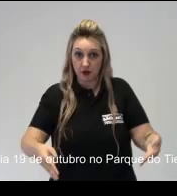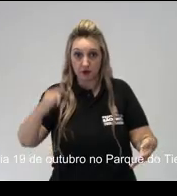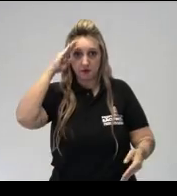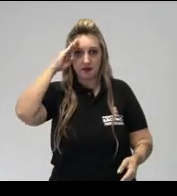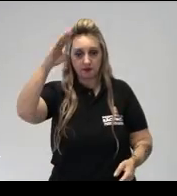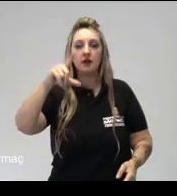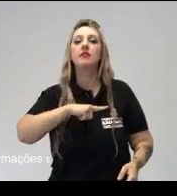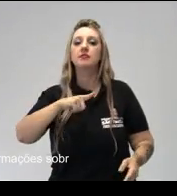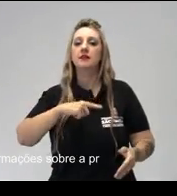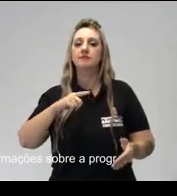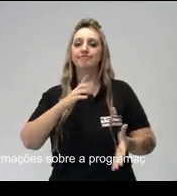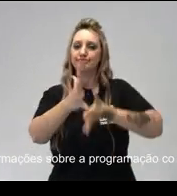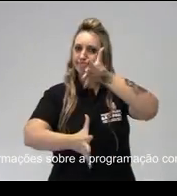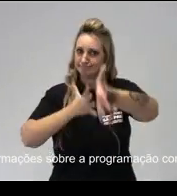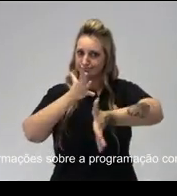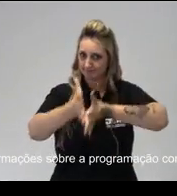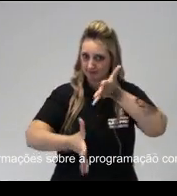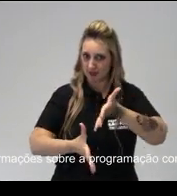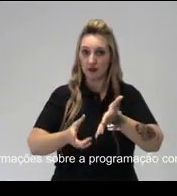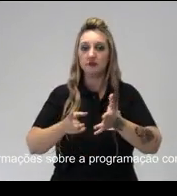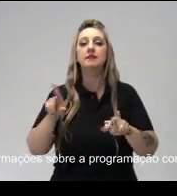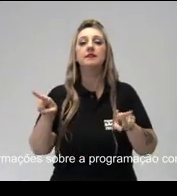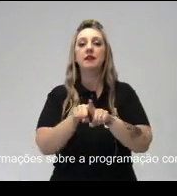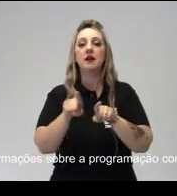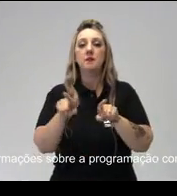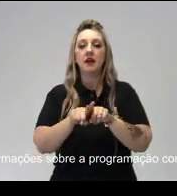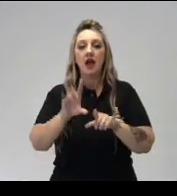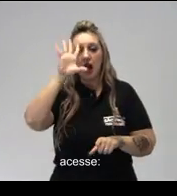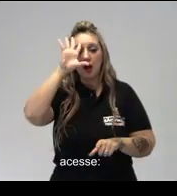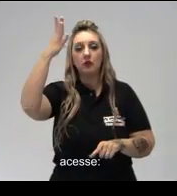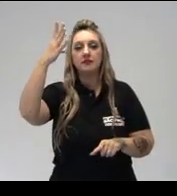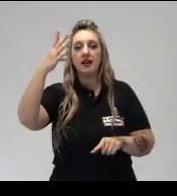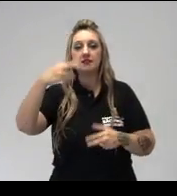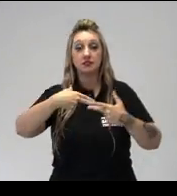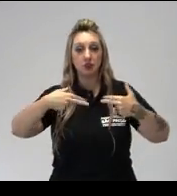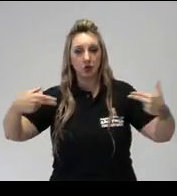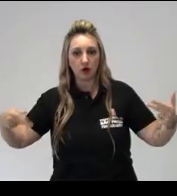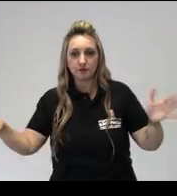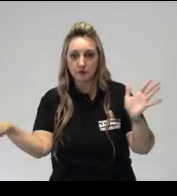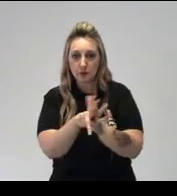do Tietê. Mais informações sobre a programação completa, acesse